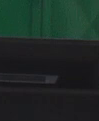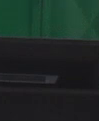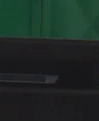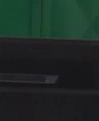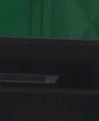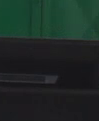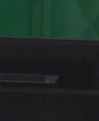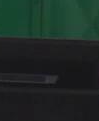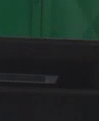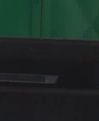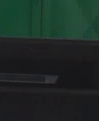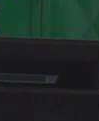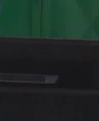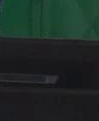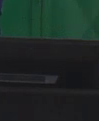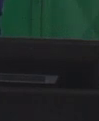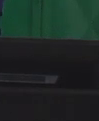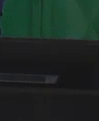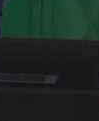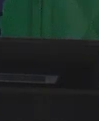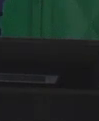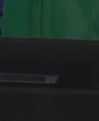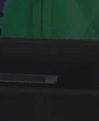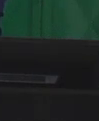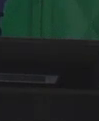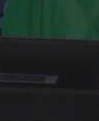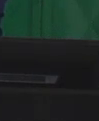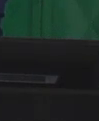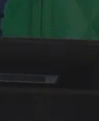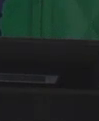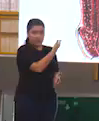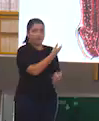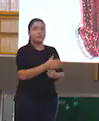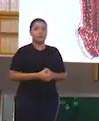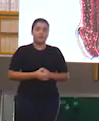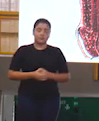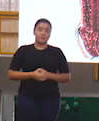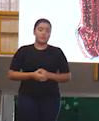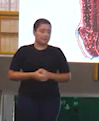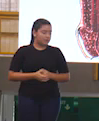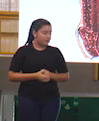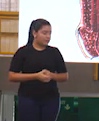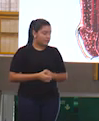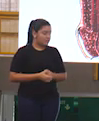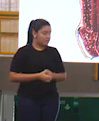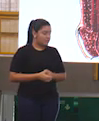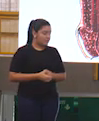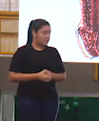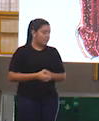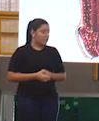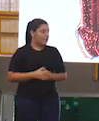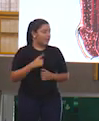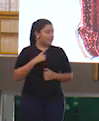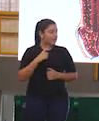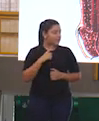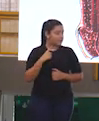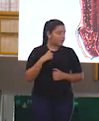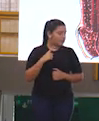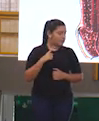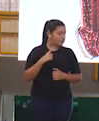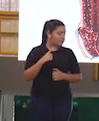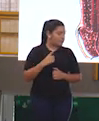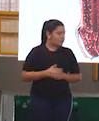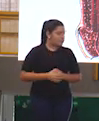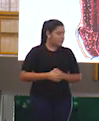Se você observar essa imagem aqui, você vai ver, né, na sua esquerda, os